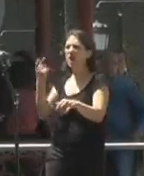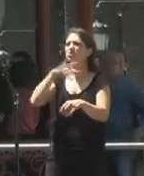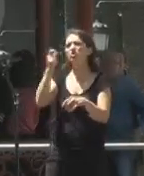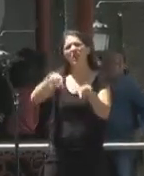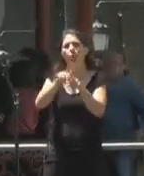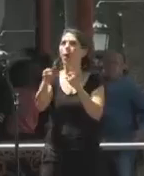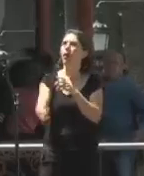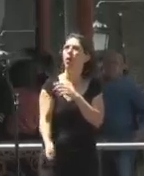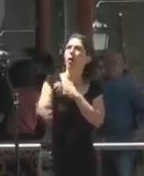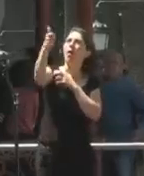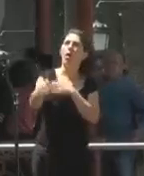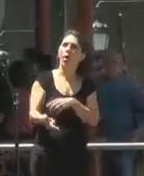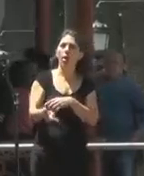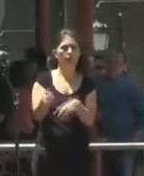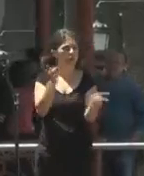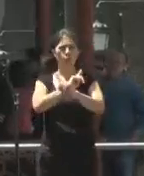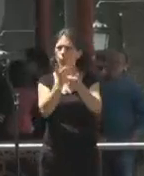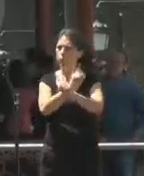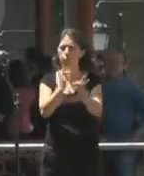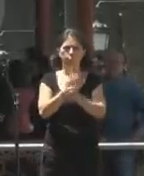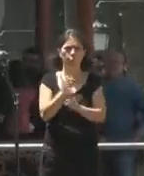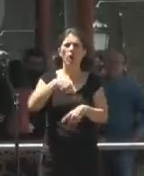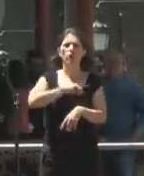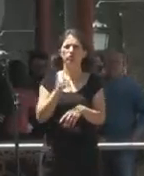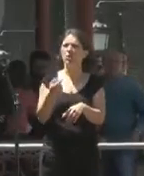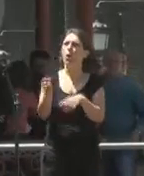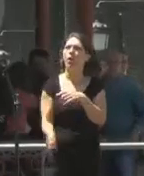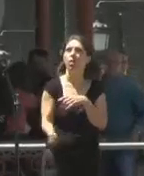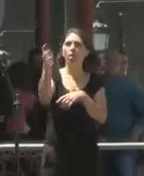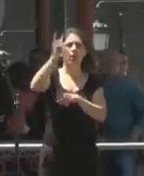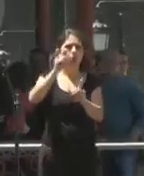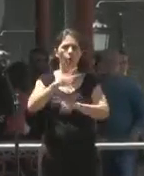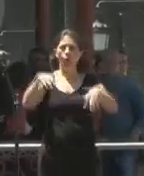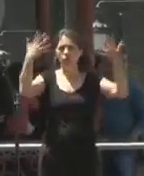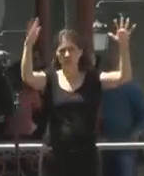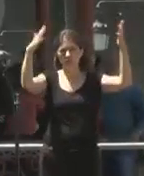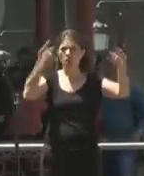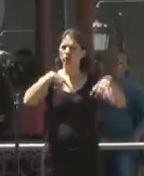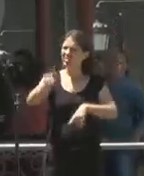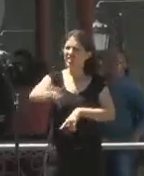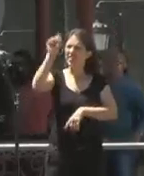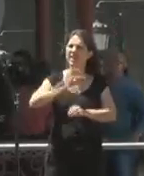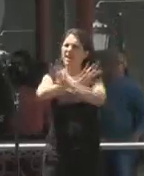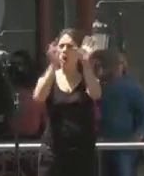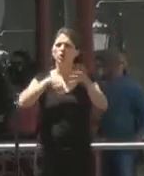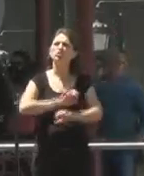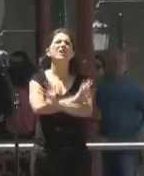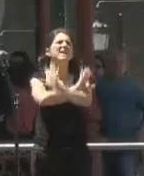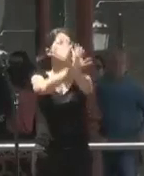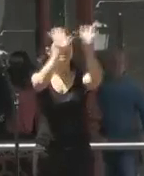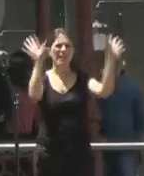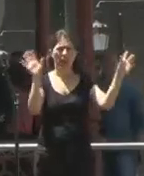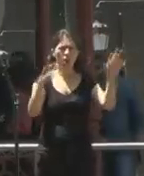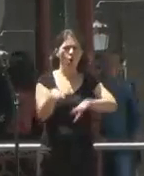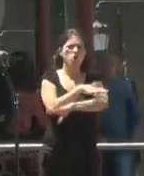aire, no nos la podemos jugar, no podemos lanzar una moneda al aire, hay que definirse y nosotros lo decimos claramente.